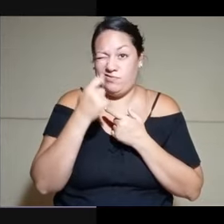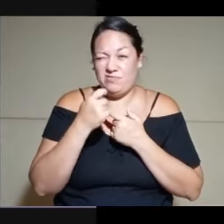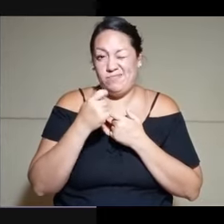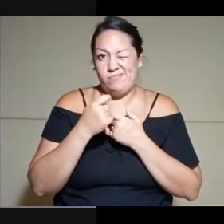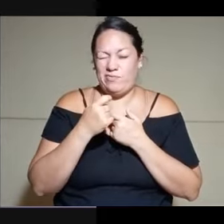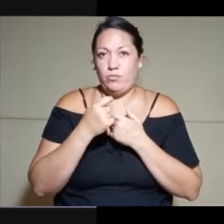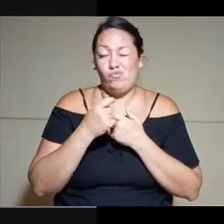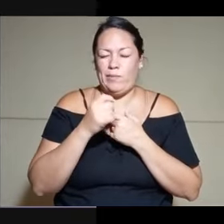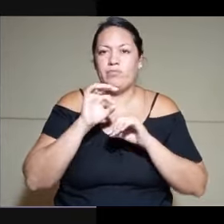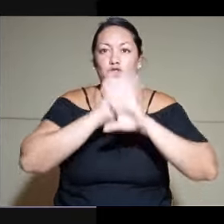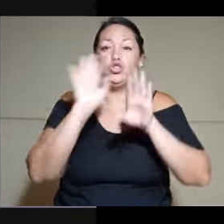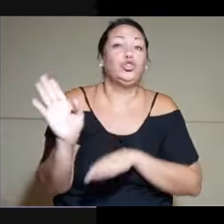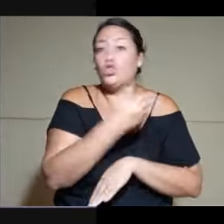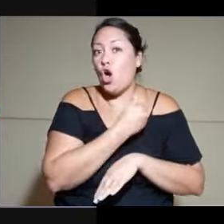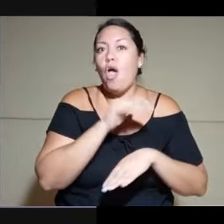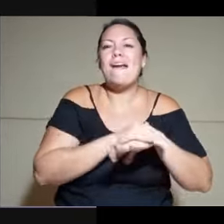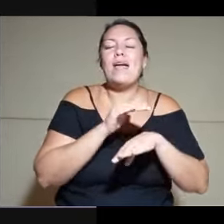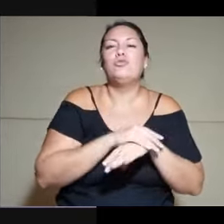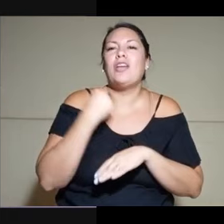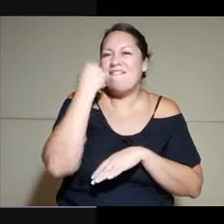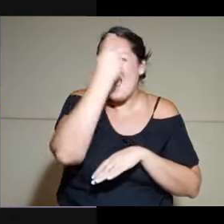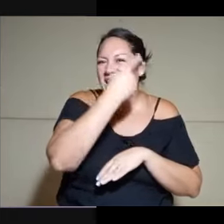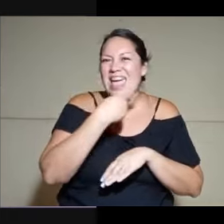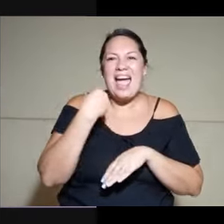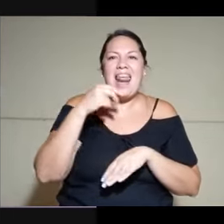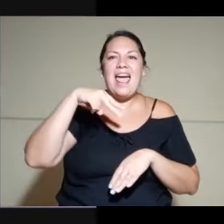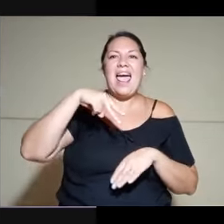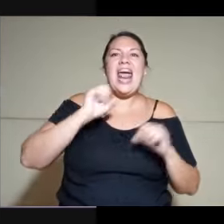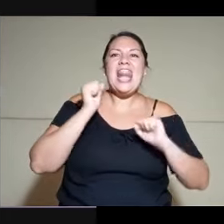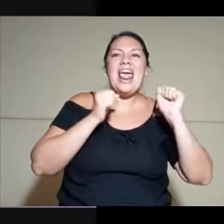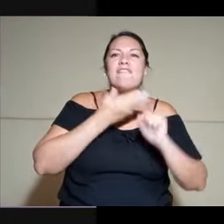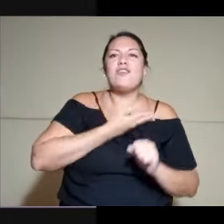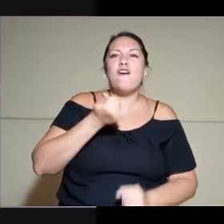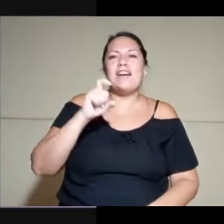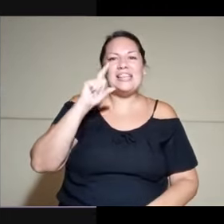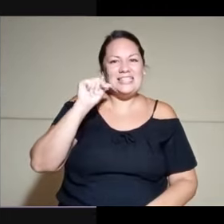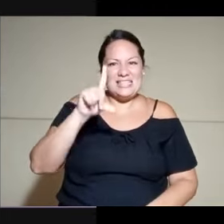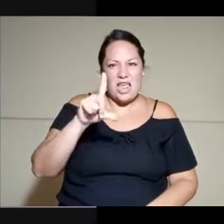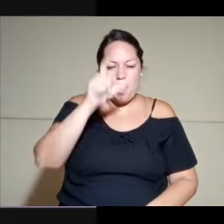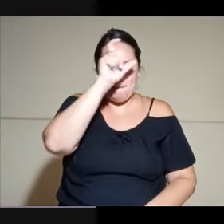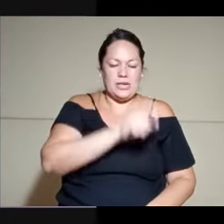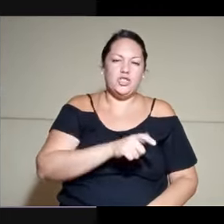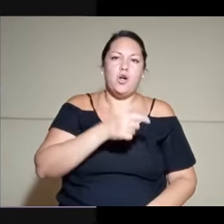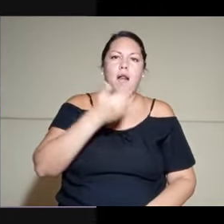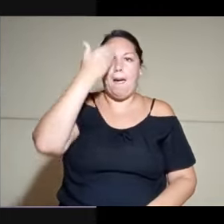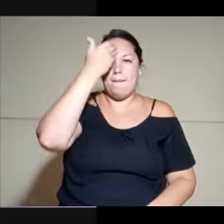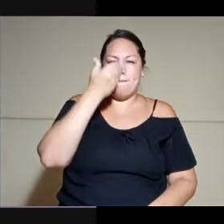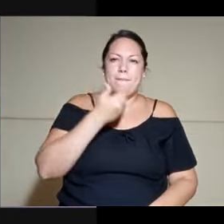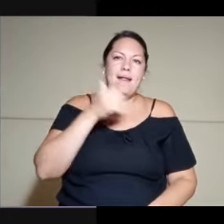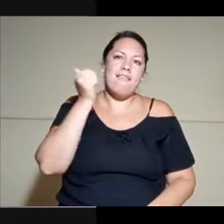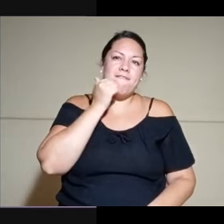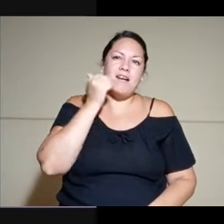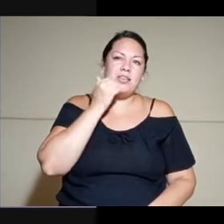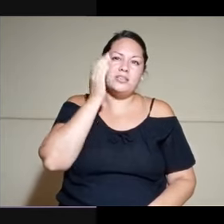la mímica. Reírnos, mostrar los dientes, arrugar la frente, guiñar, soplar. Todo eso nos lo